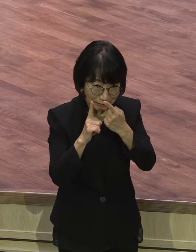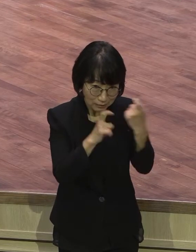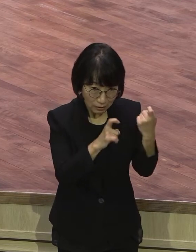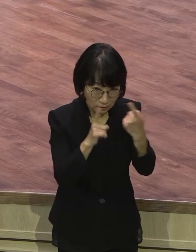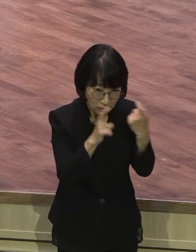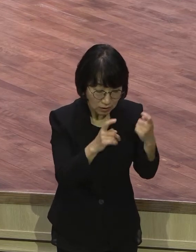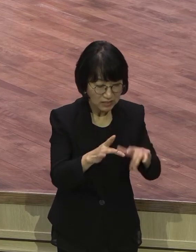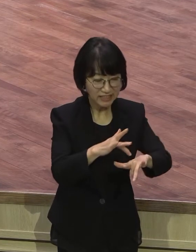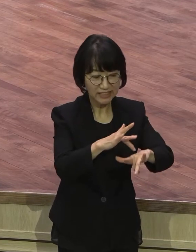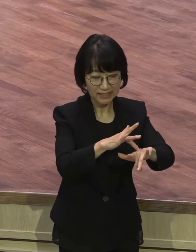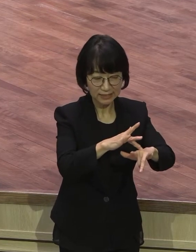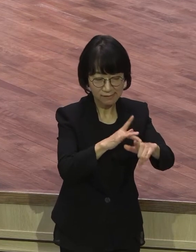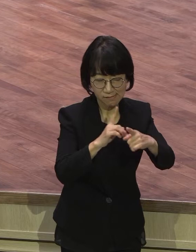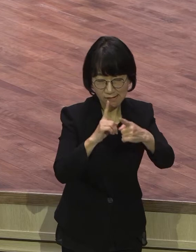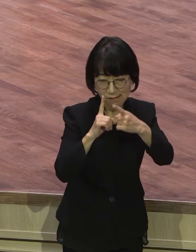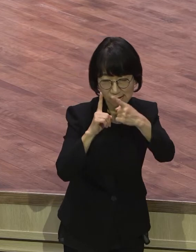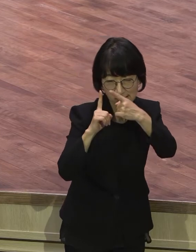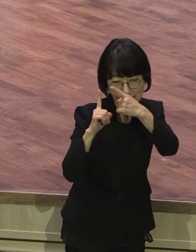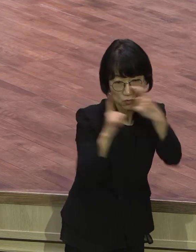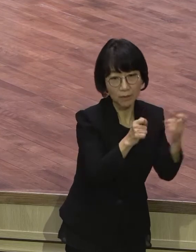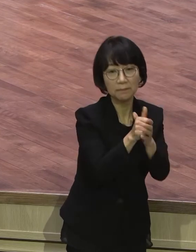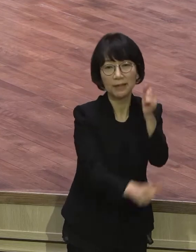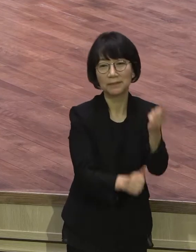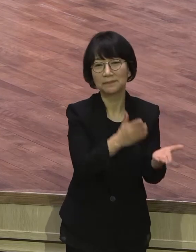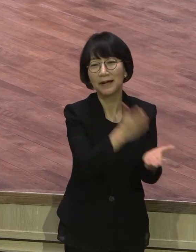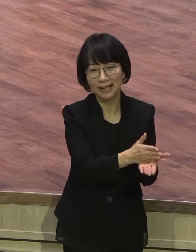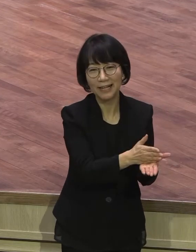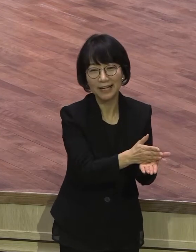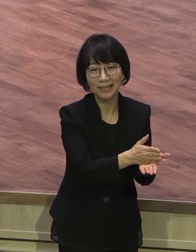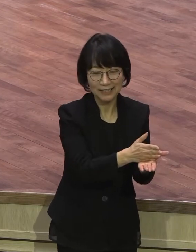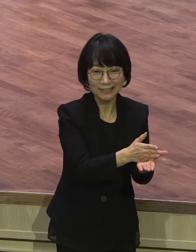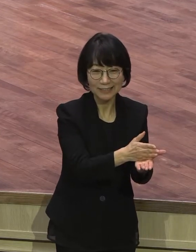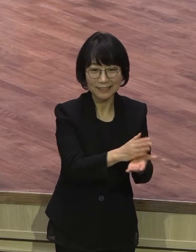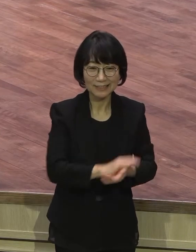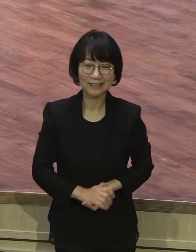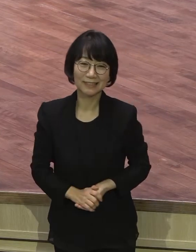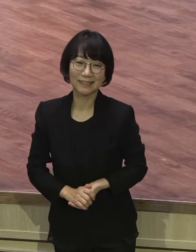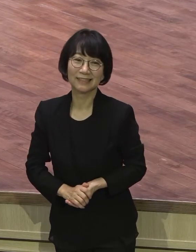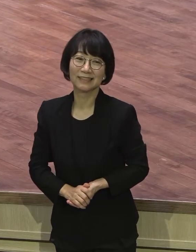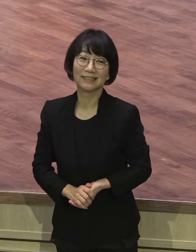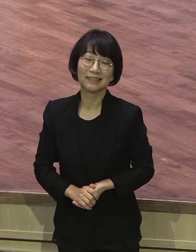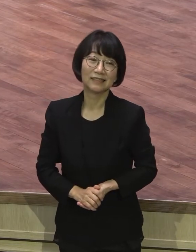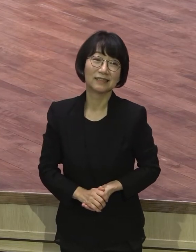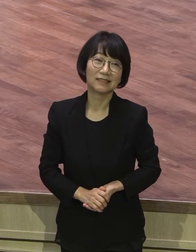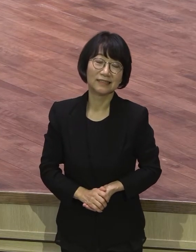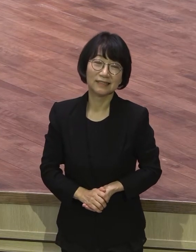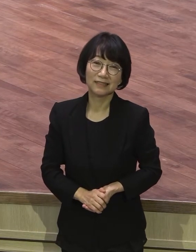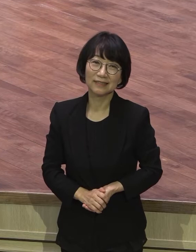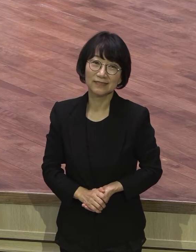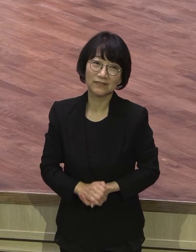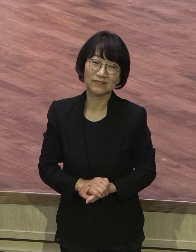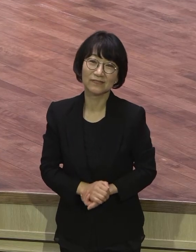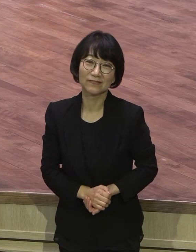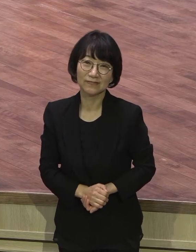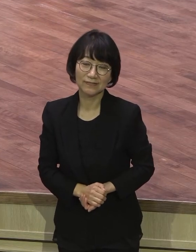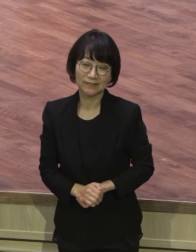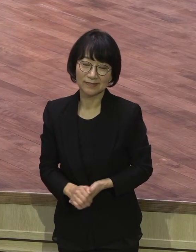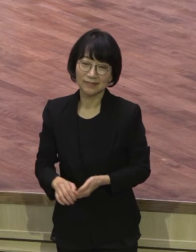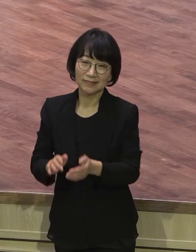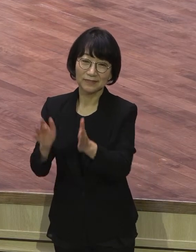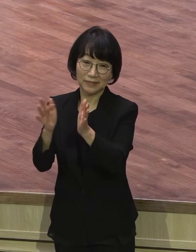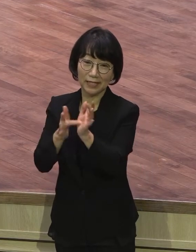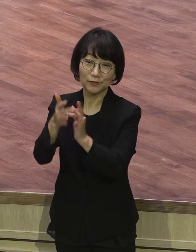있어요. 그러니까 우리가 이것을 파괴하기 위한 우리를 뭐요 무너뜨리기 위한 기도. 그래서 예수님께서는 우리를